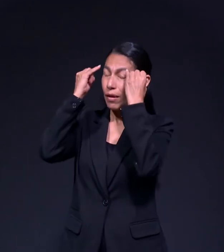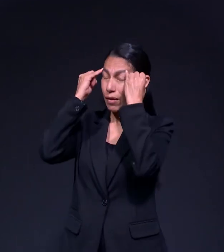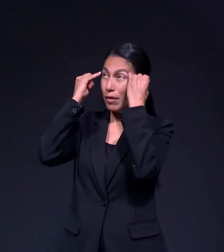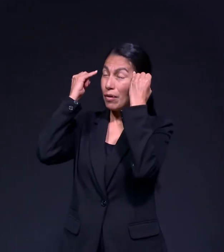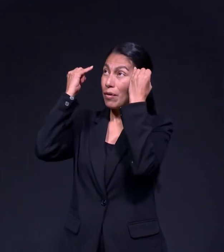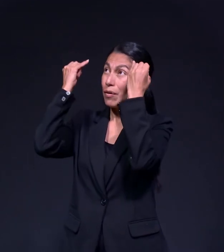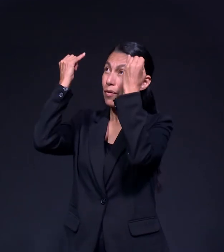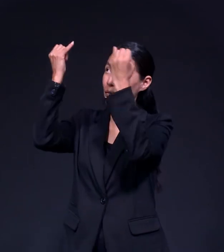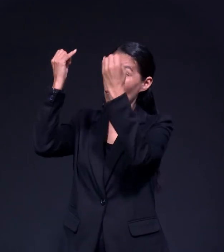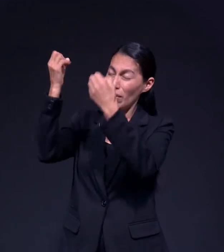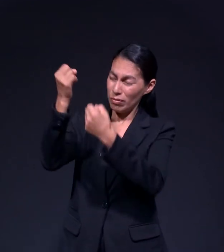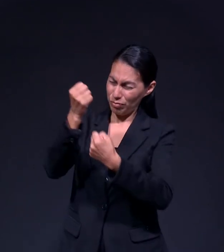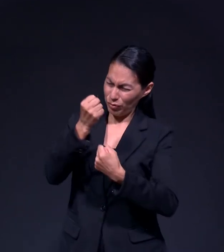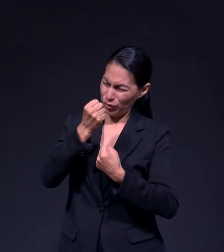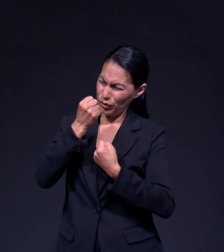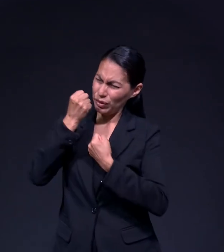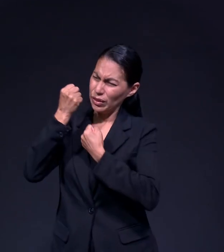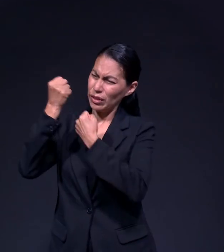Omnipotente.